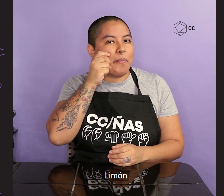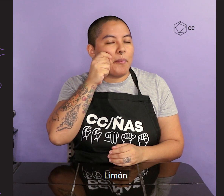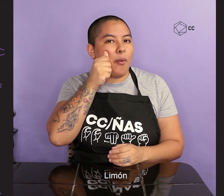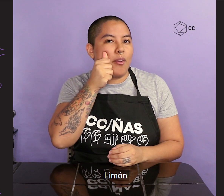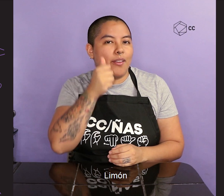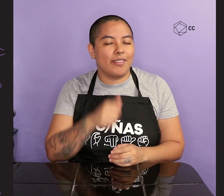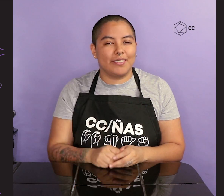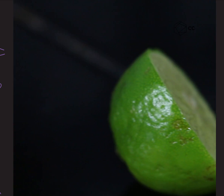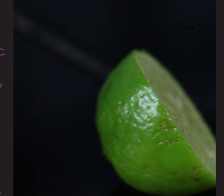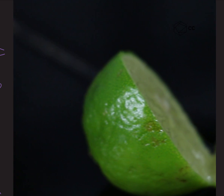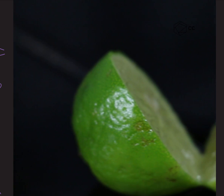limón,